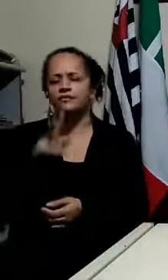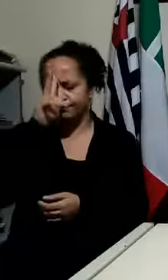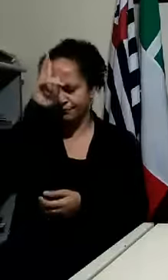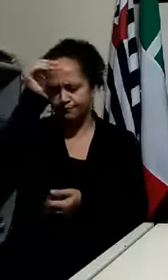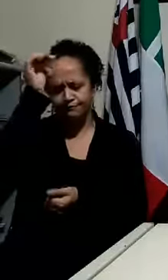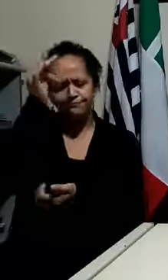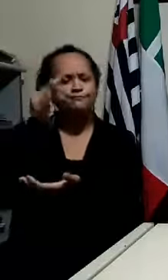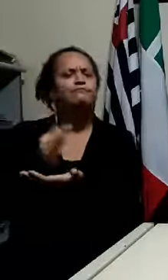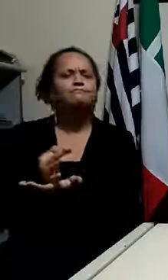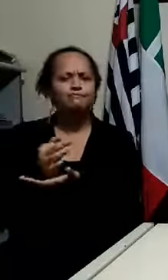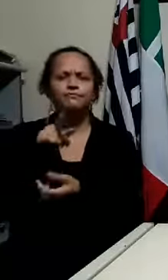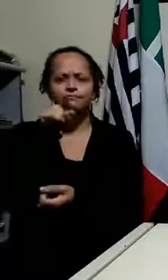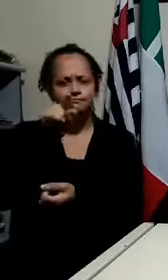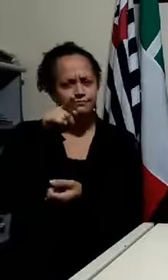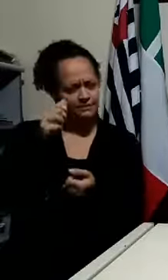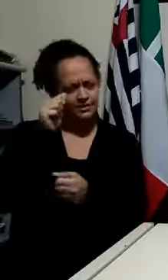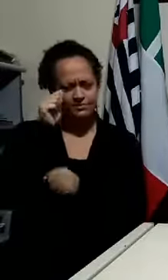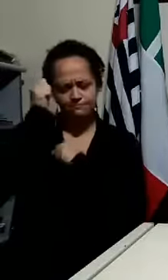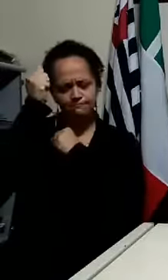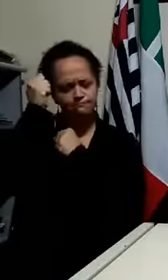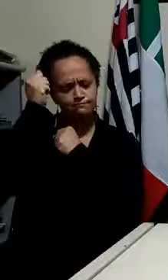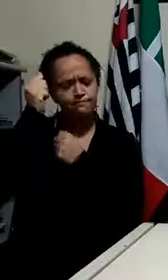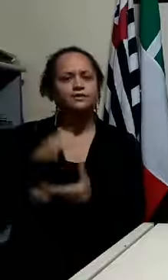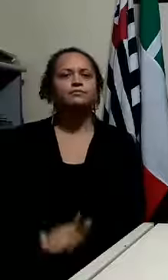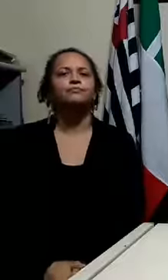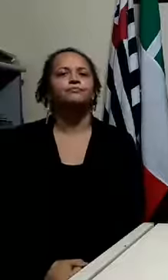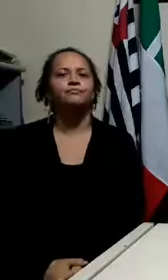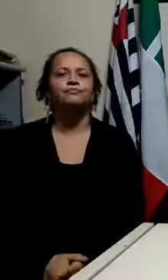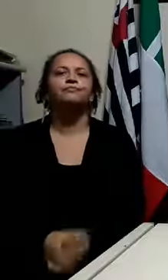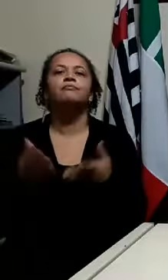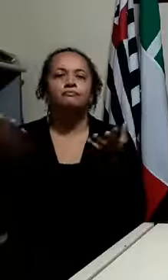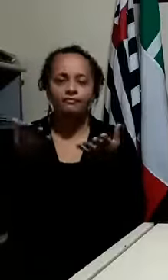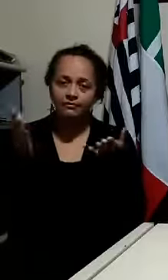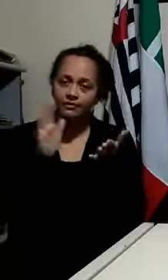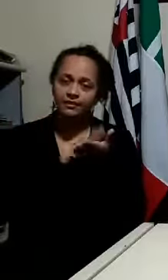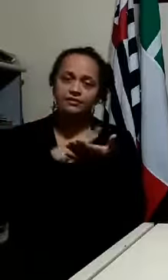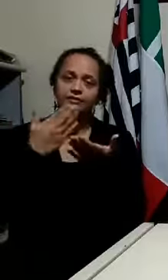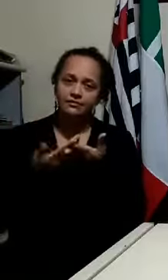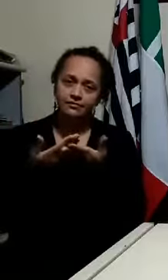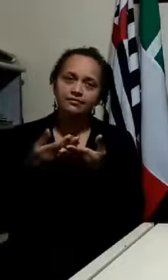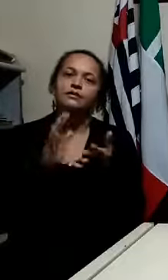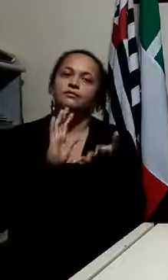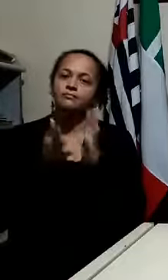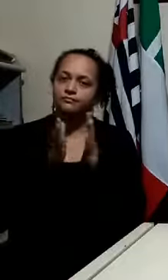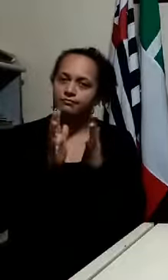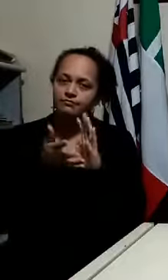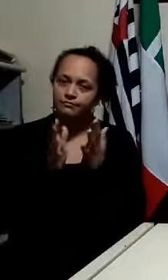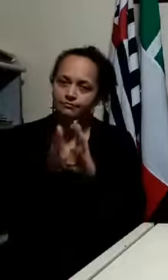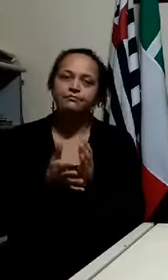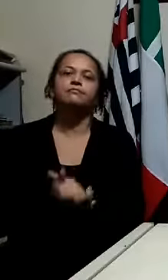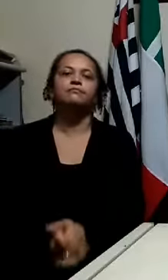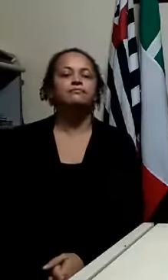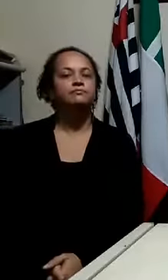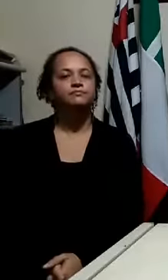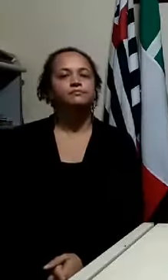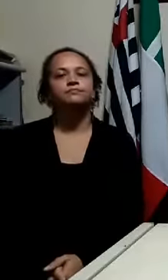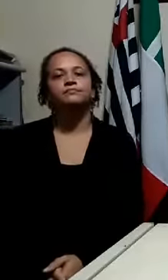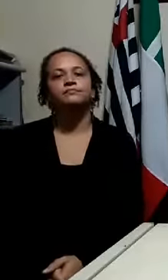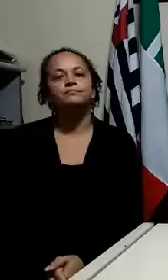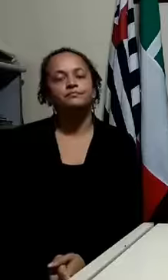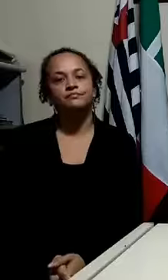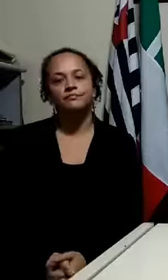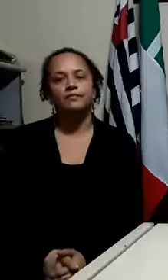sua vida, vai te fortalecer. Está aqui comigo a irmã Rejane, que vai fazer a tradução com as libras,